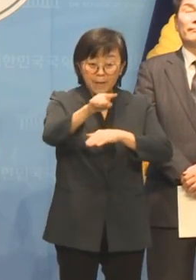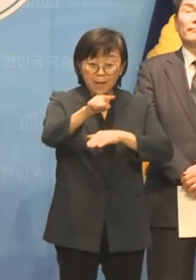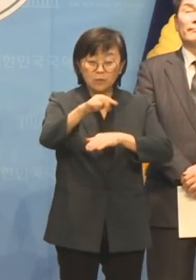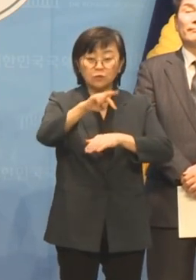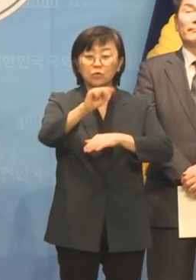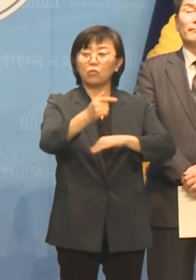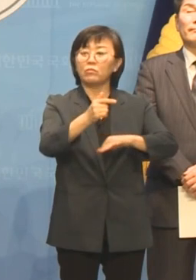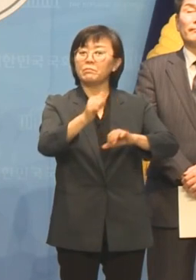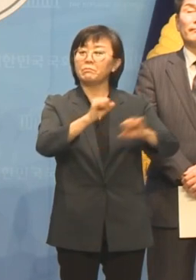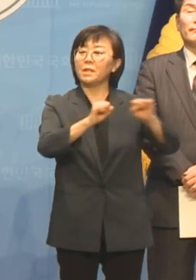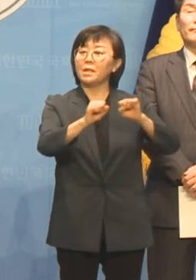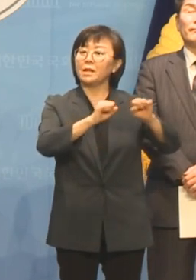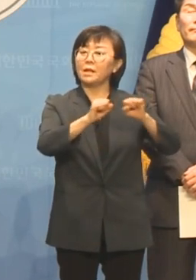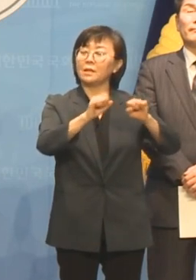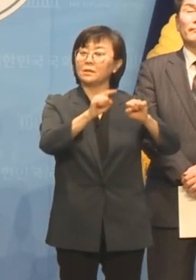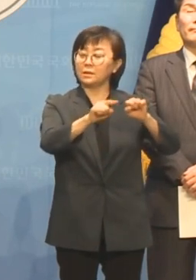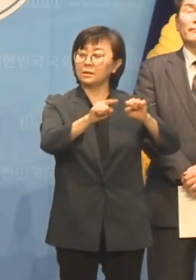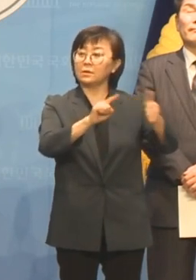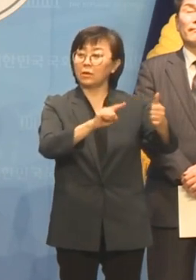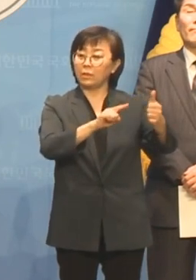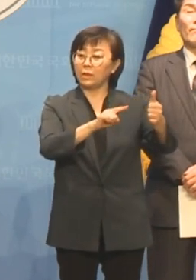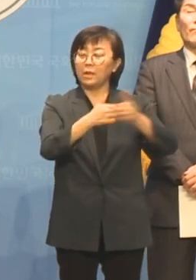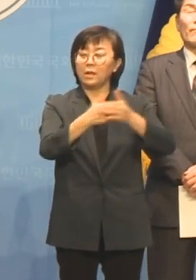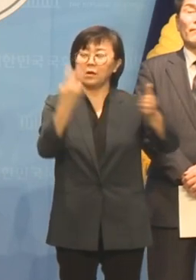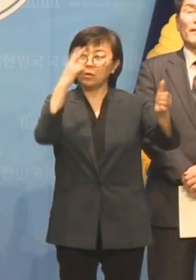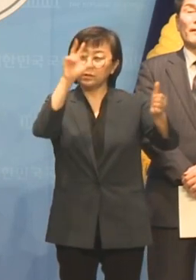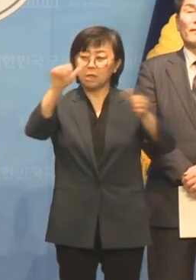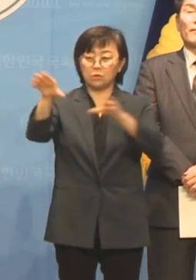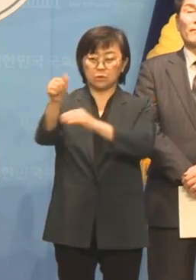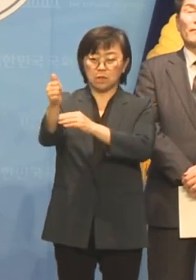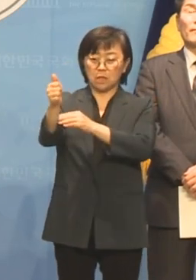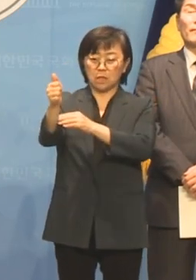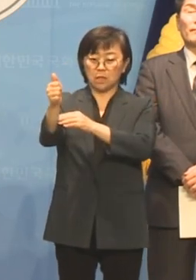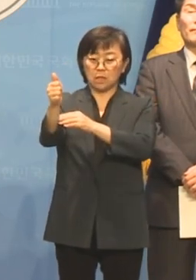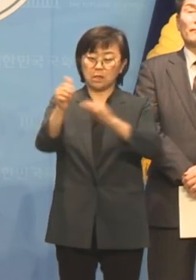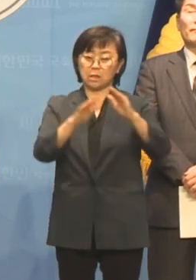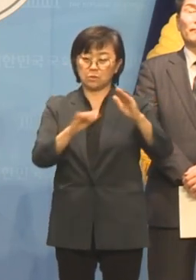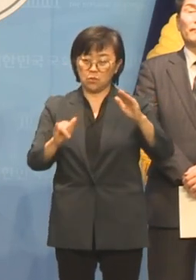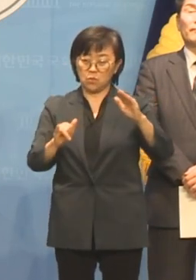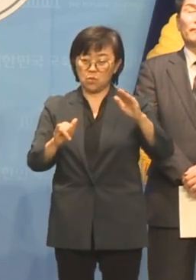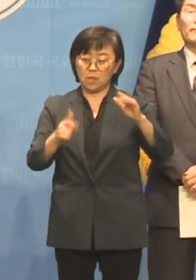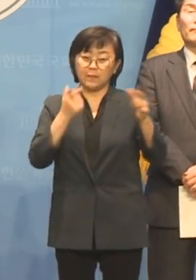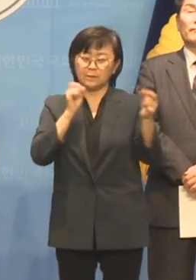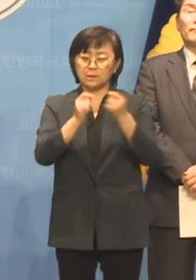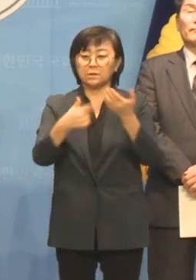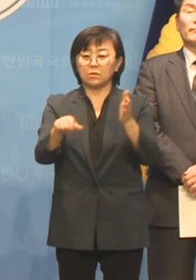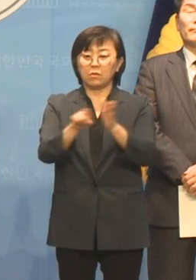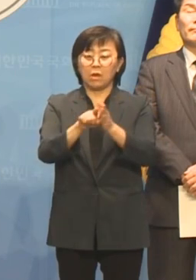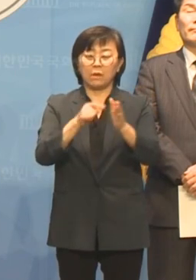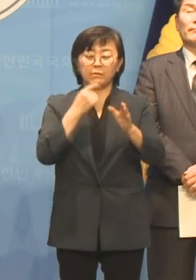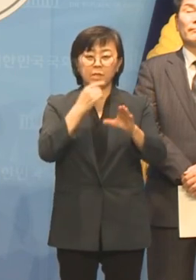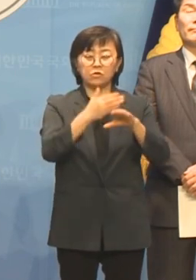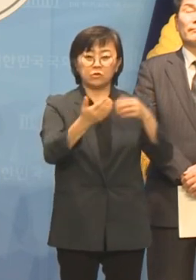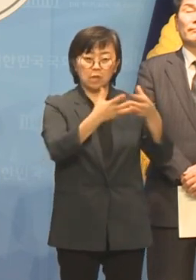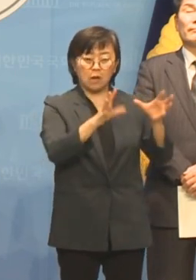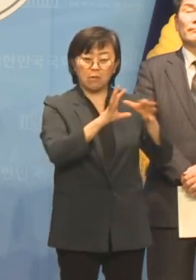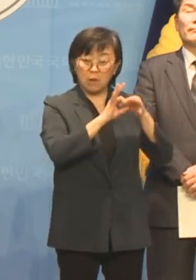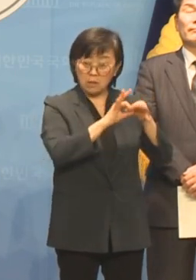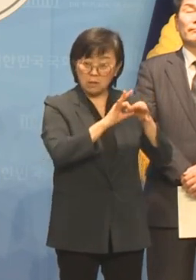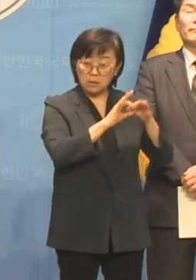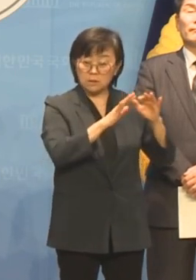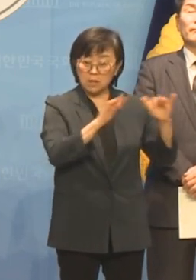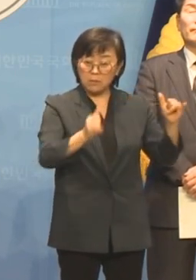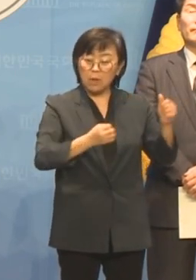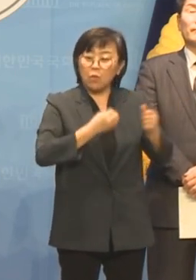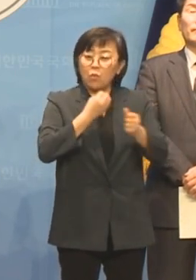손준성 수사정보정책관이 검찰총장과 그의 가족, 측근을 위해 민주당 관련 인사들에 대한